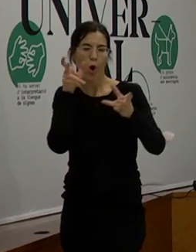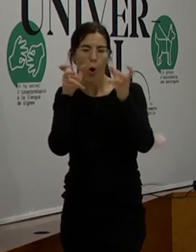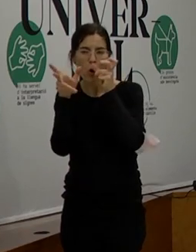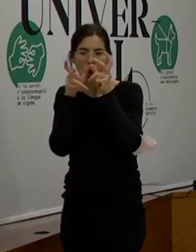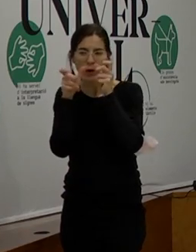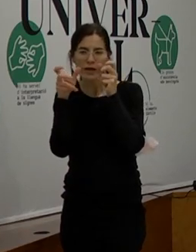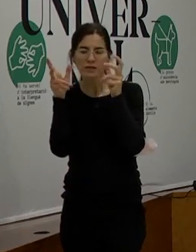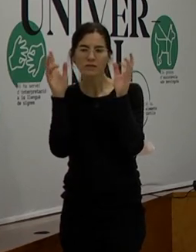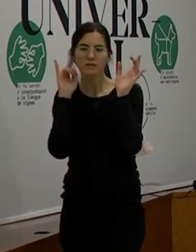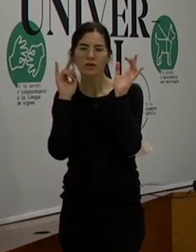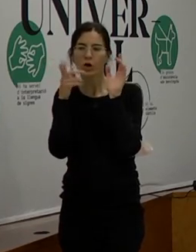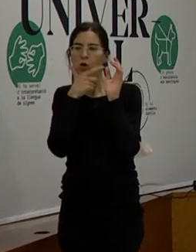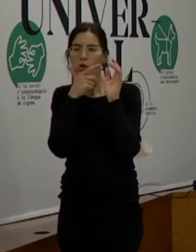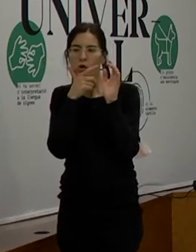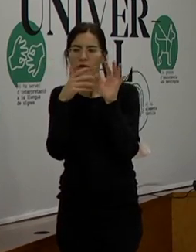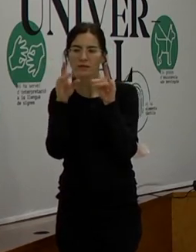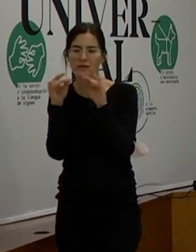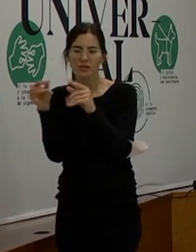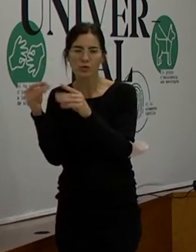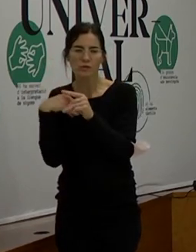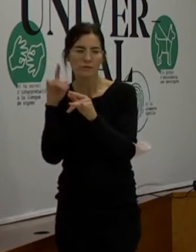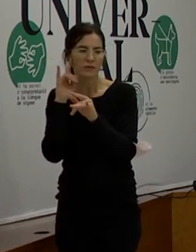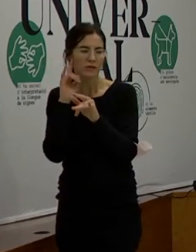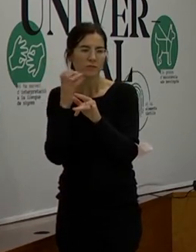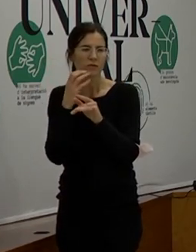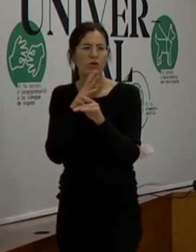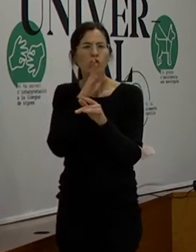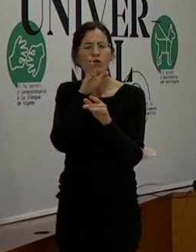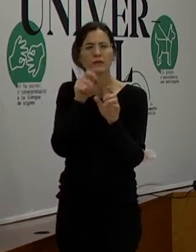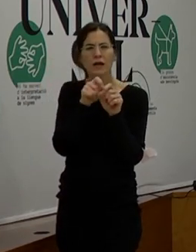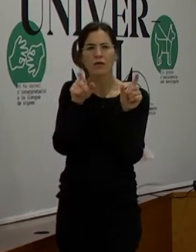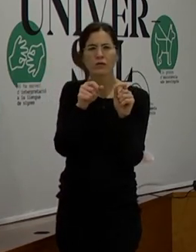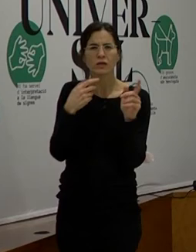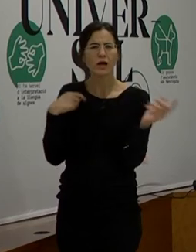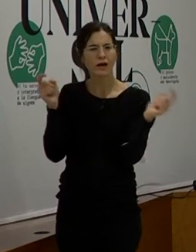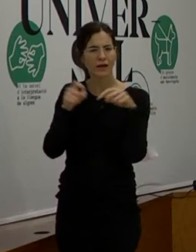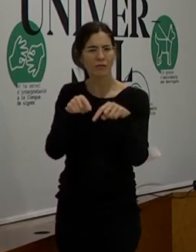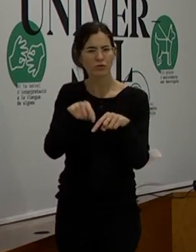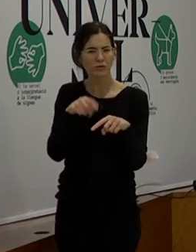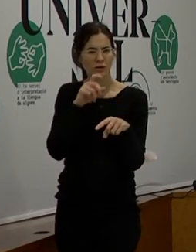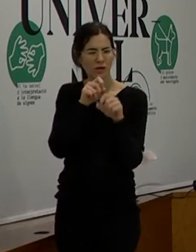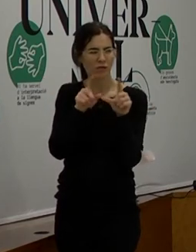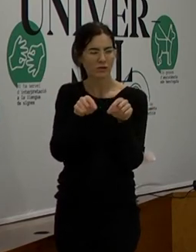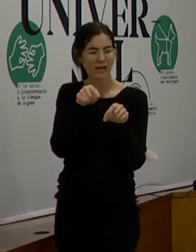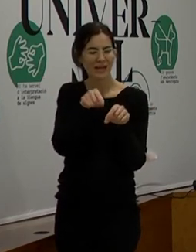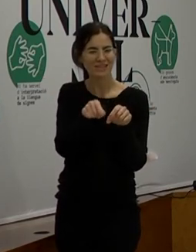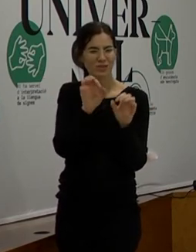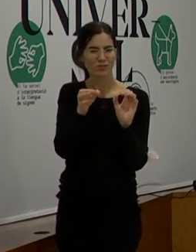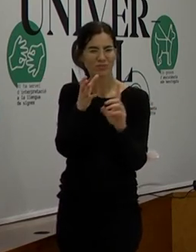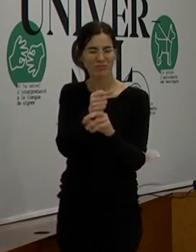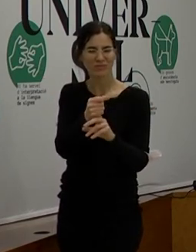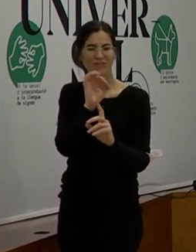colores, de texturas, de sonidos. ¿Dónde está la fuente? ¿Quedamos? Oh, eso es